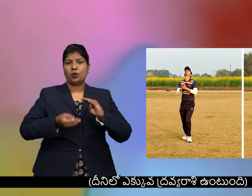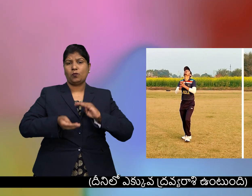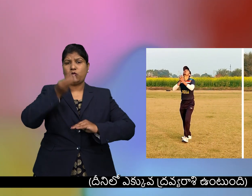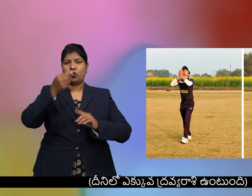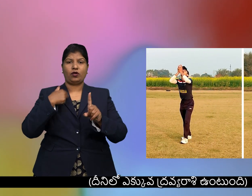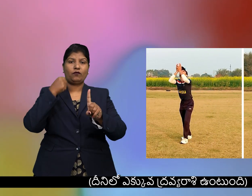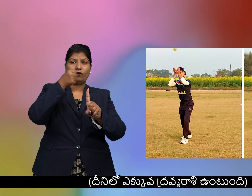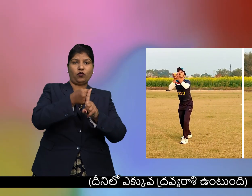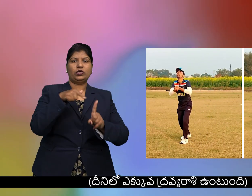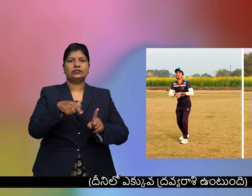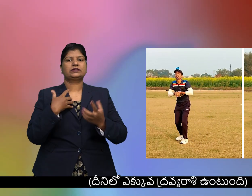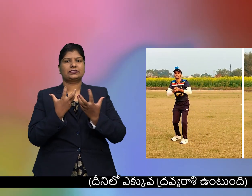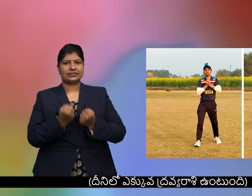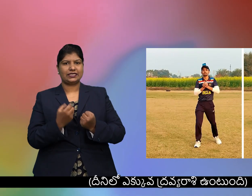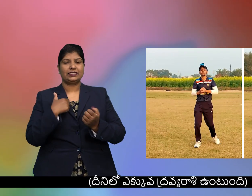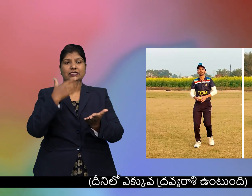ఉంటుంది.